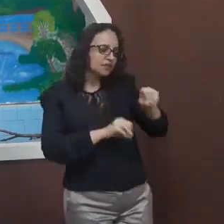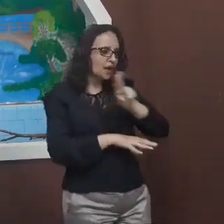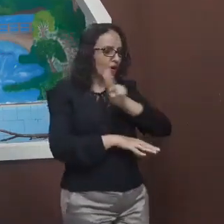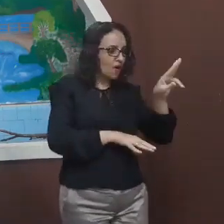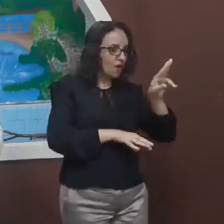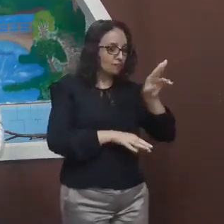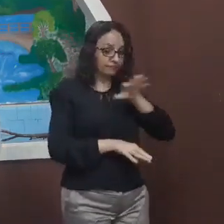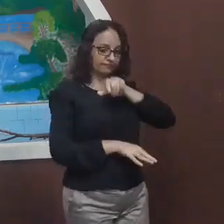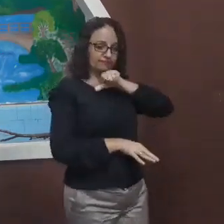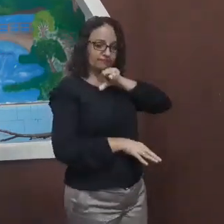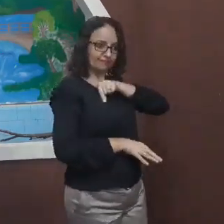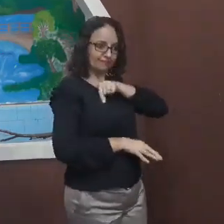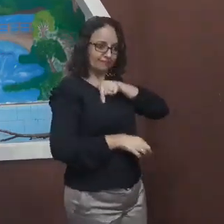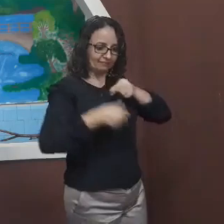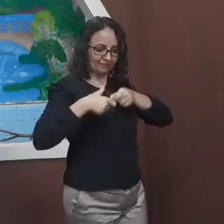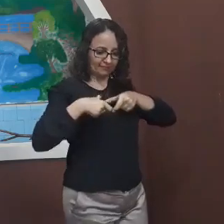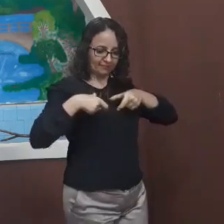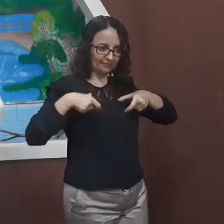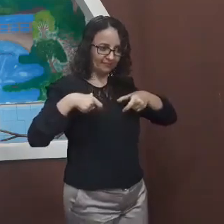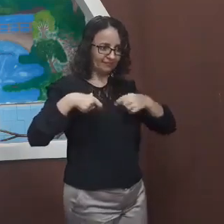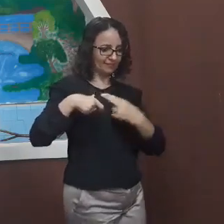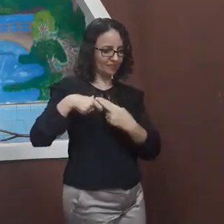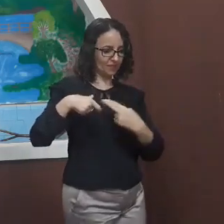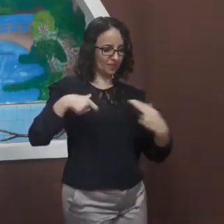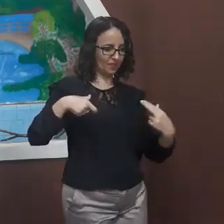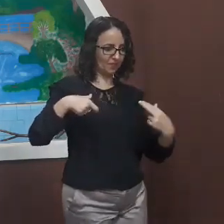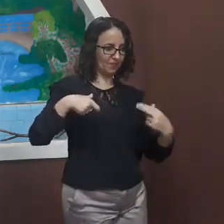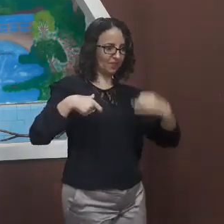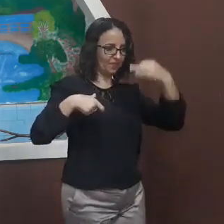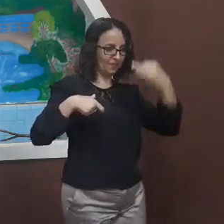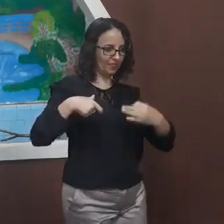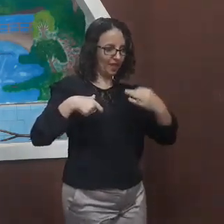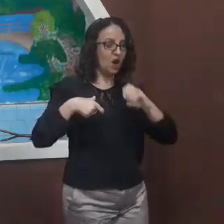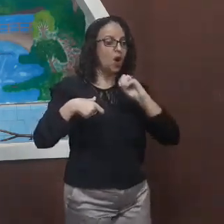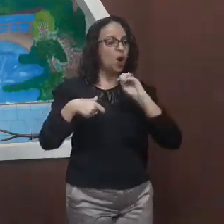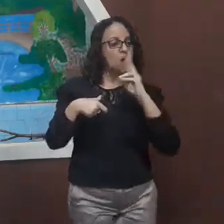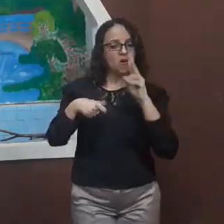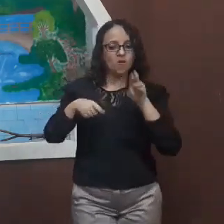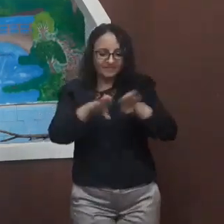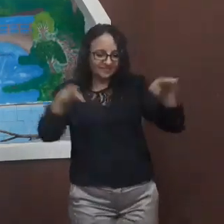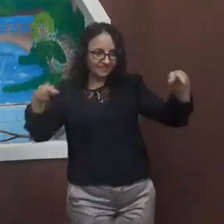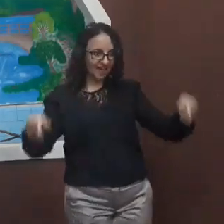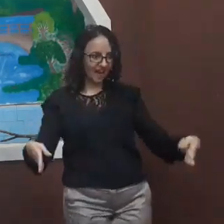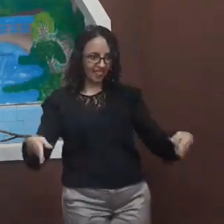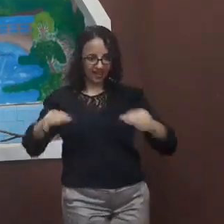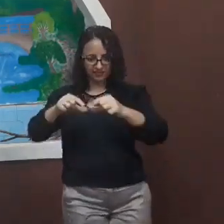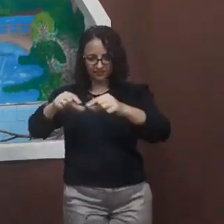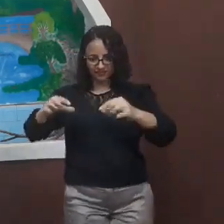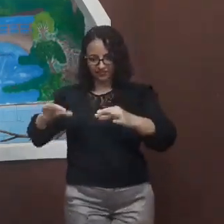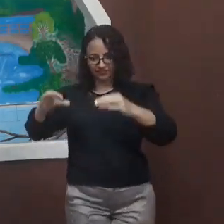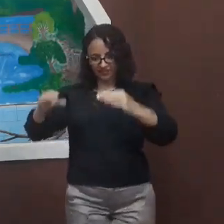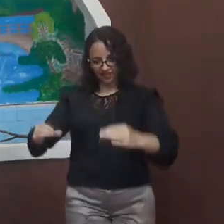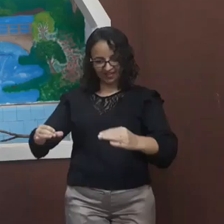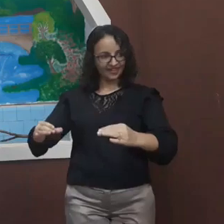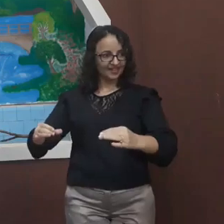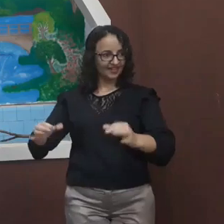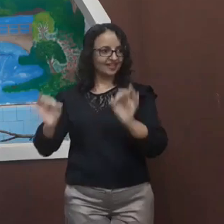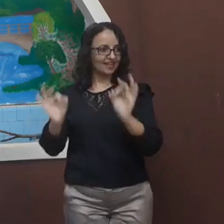um cartão para ali em cima da carteira, ou para ali no peito do aluno ele tenha